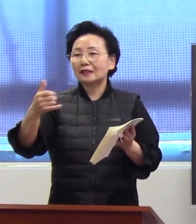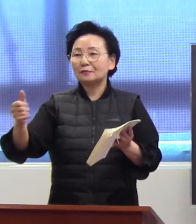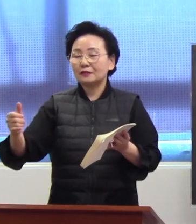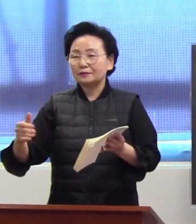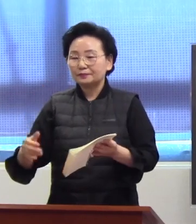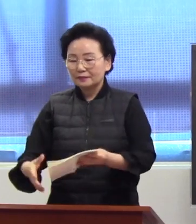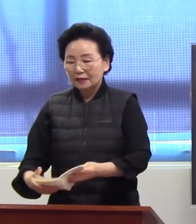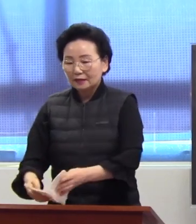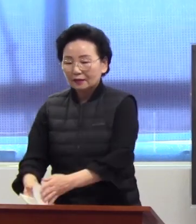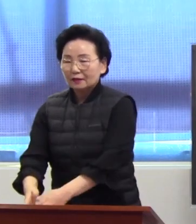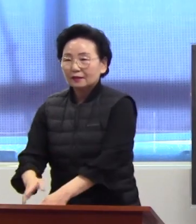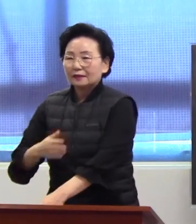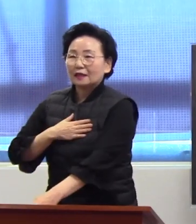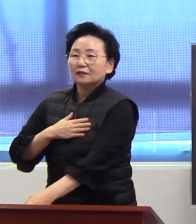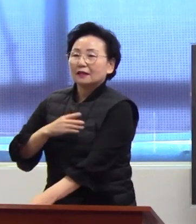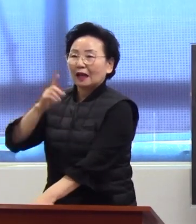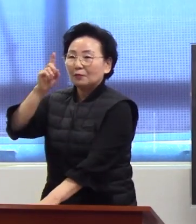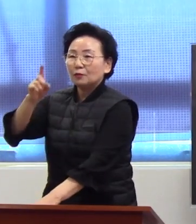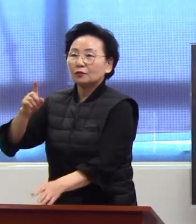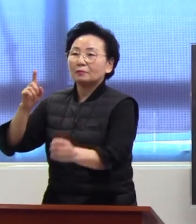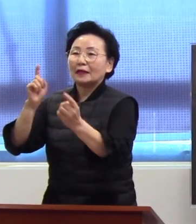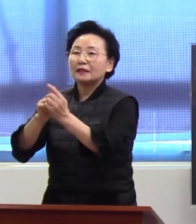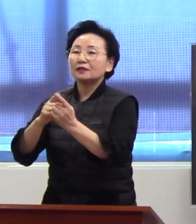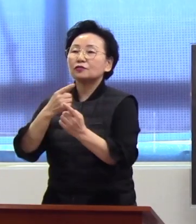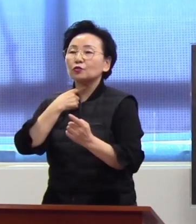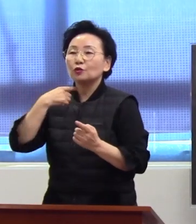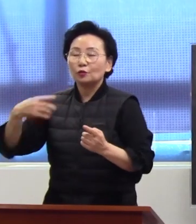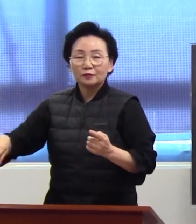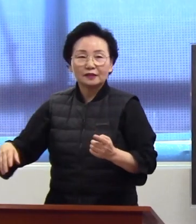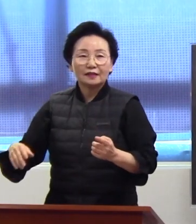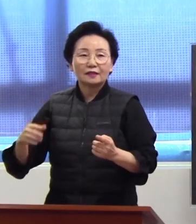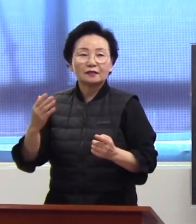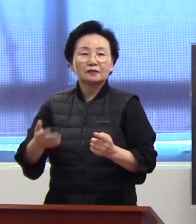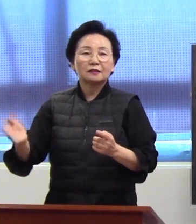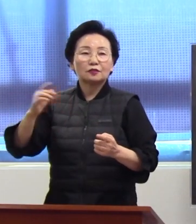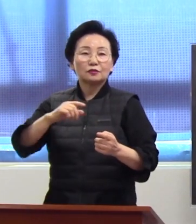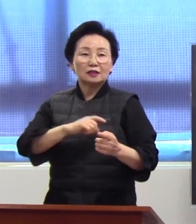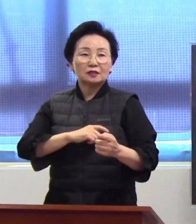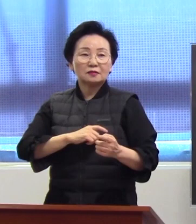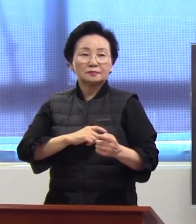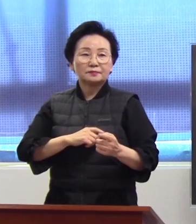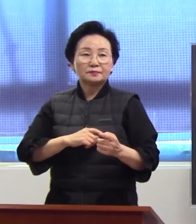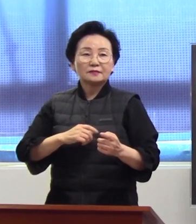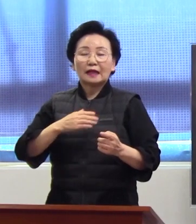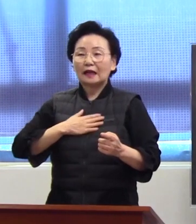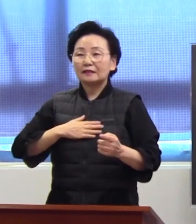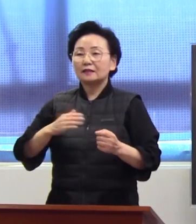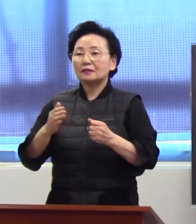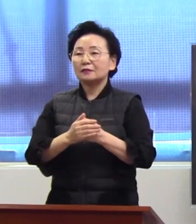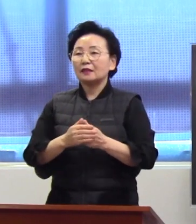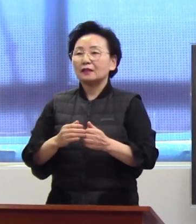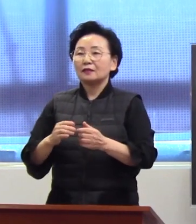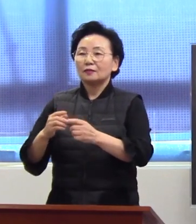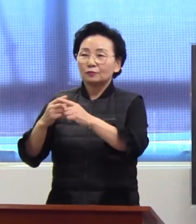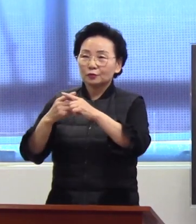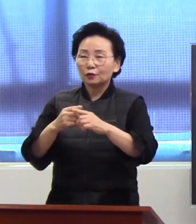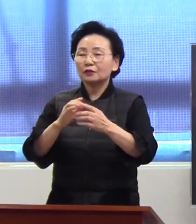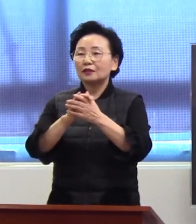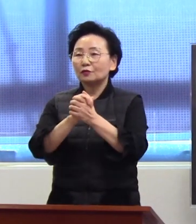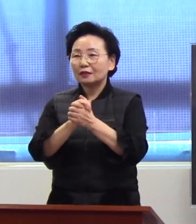148사람을 나는 한 번도 만난 적도 없는데, 그런데도 이름 알기 때문에 무조건 기도하는